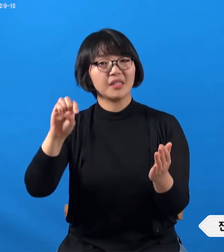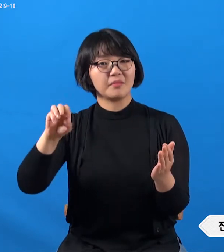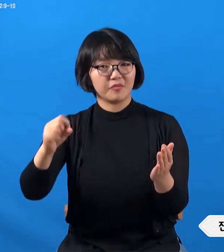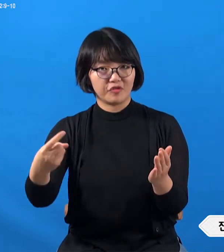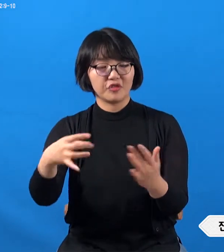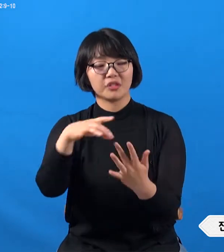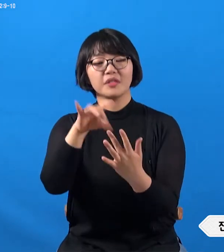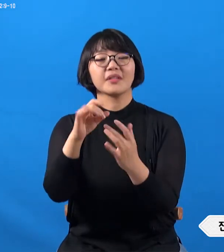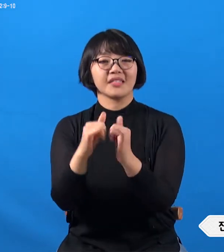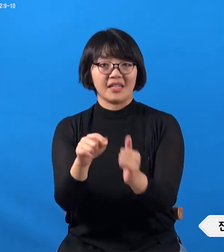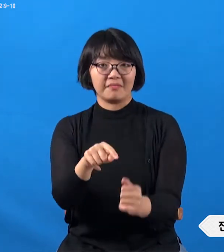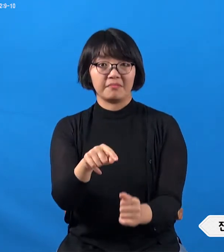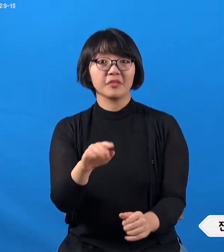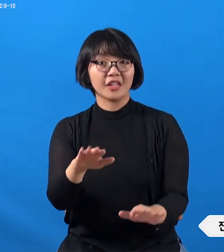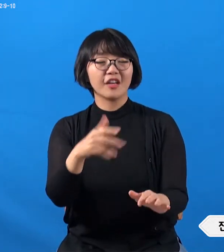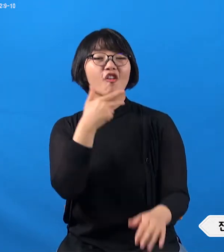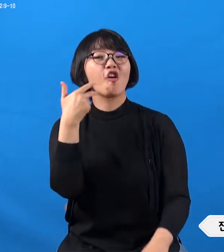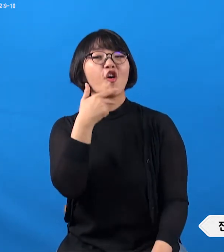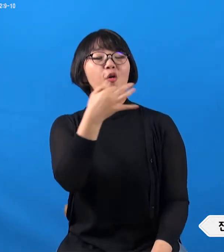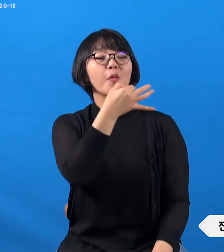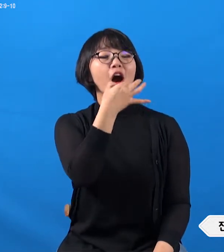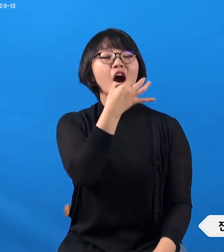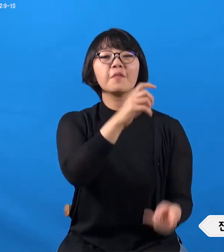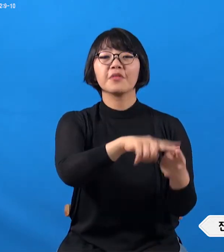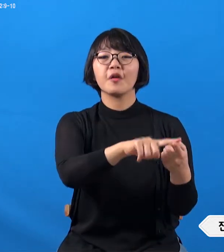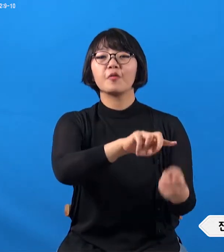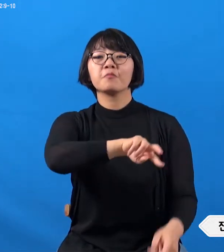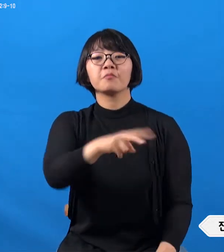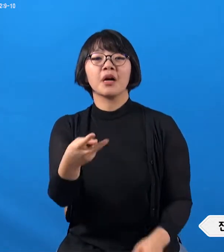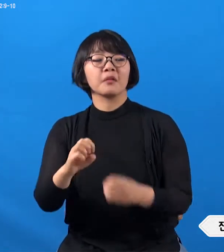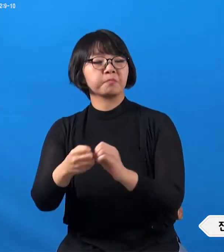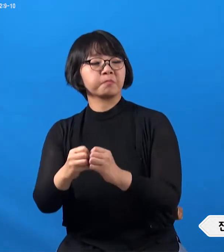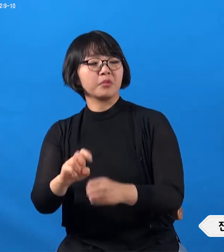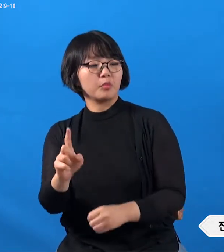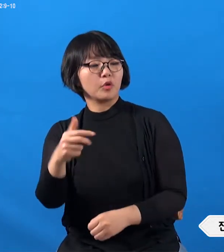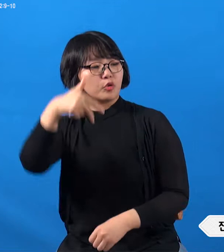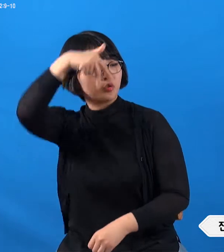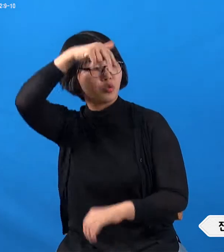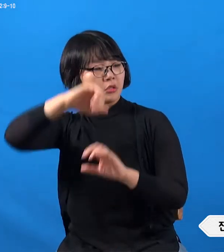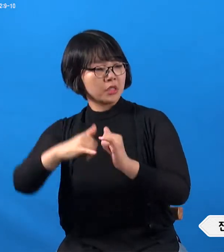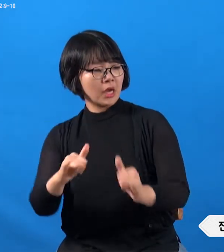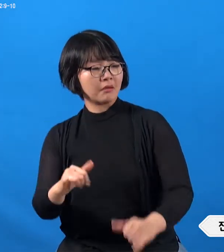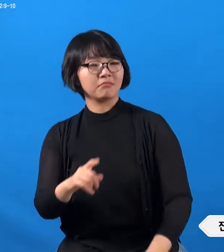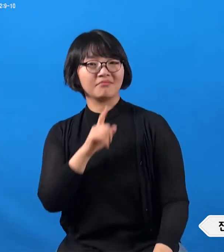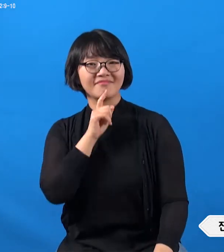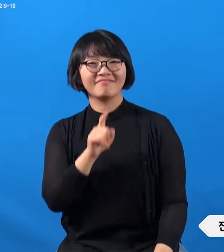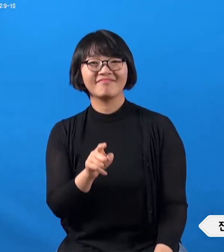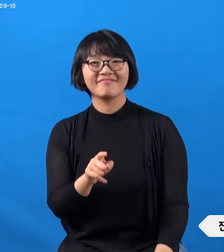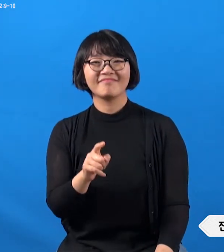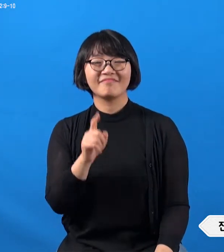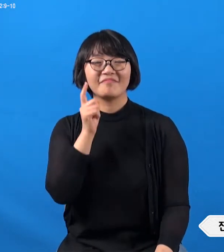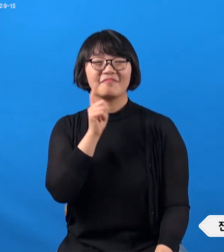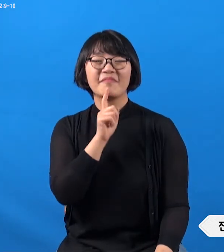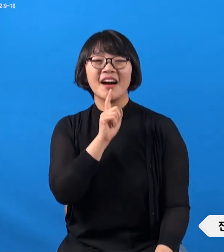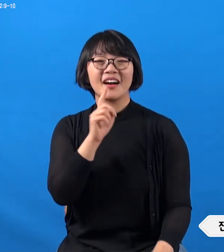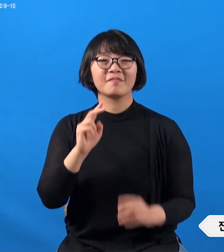민족이라고 나옵니다. 어떤 분들은 이거를 이렇게 번역합니다. 조선 사람이라고 번역합니다.